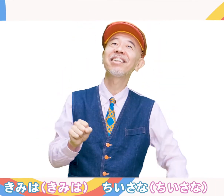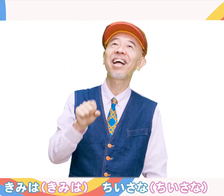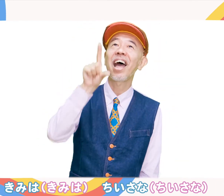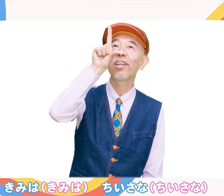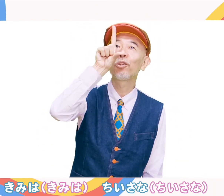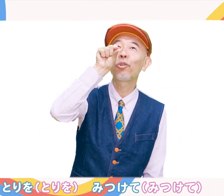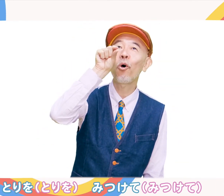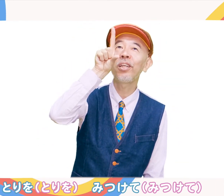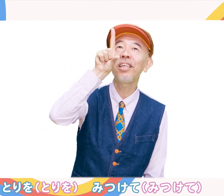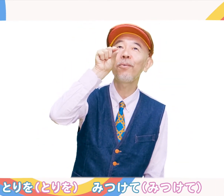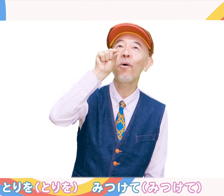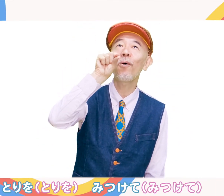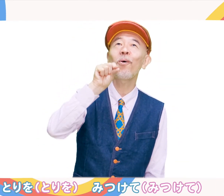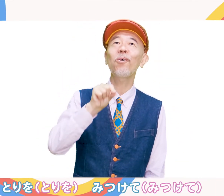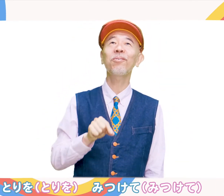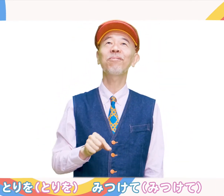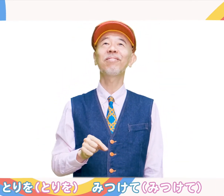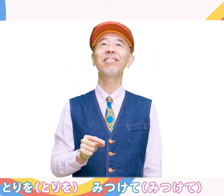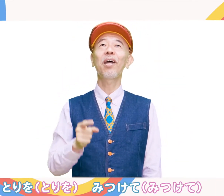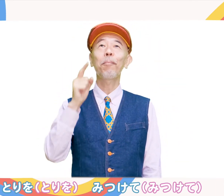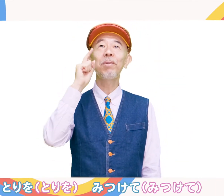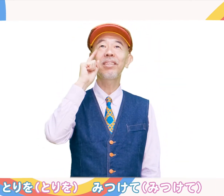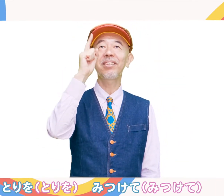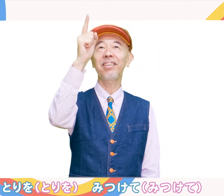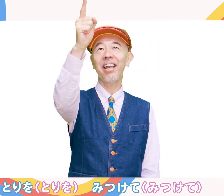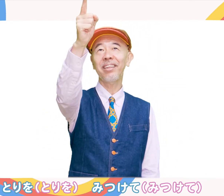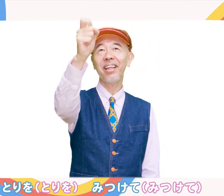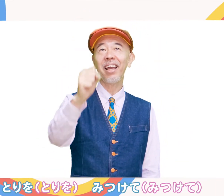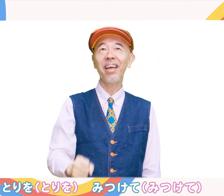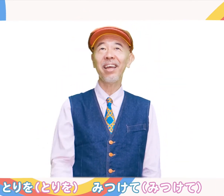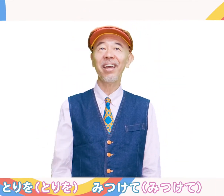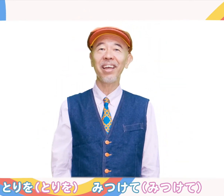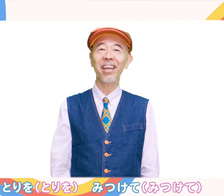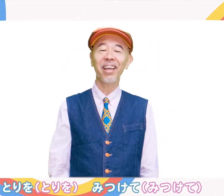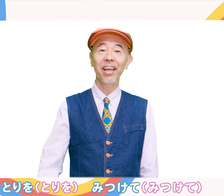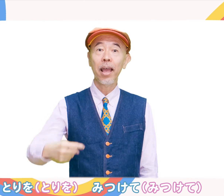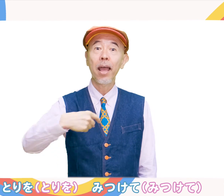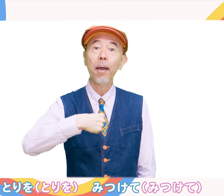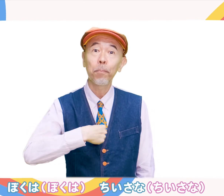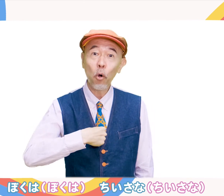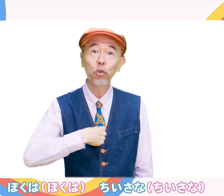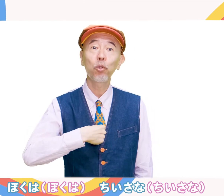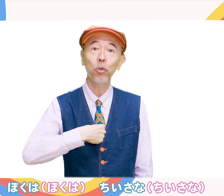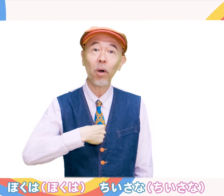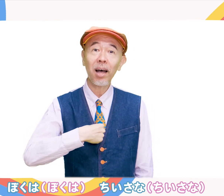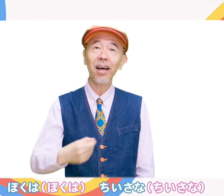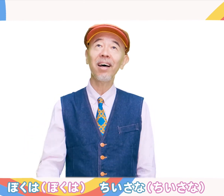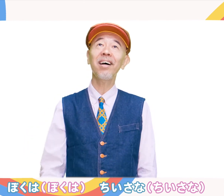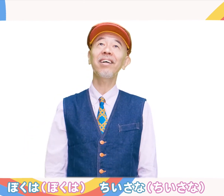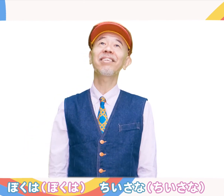な虹を見つける。君